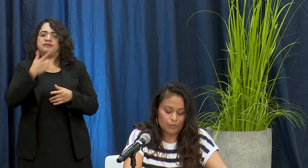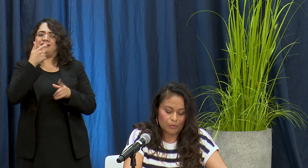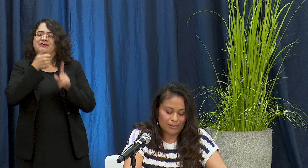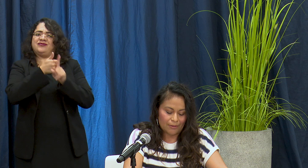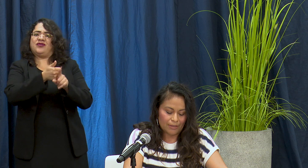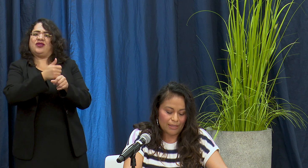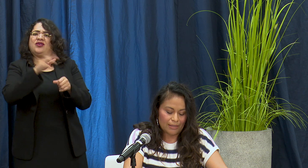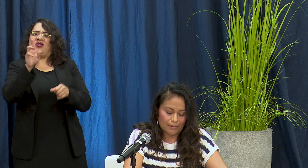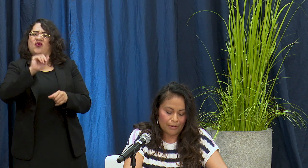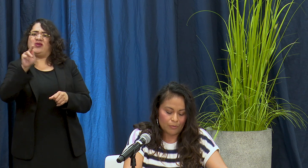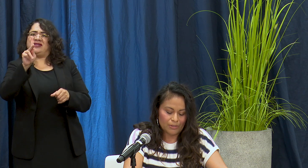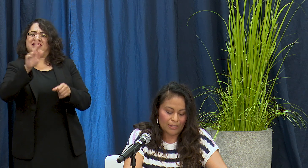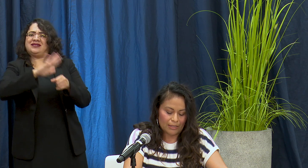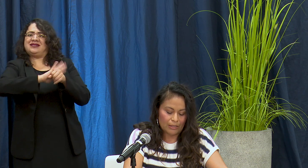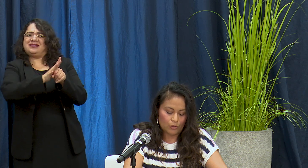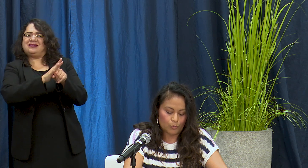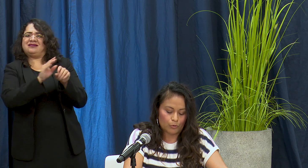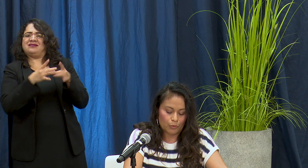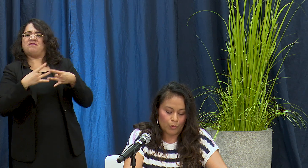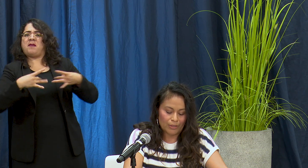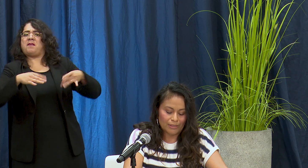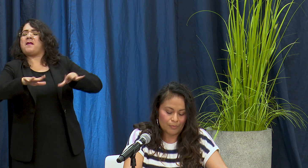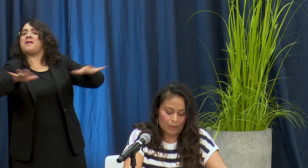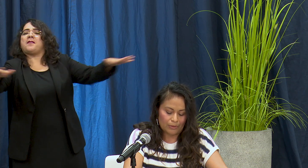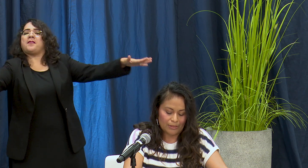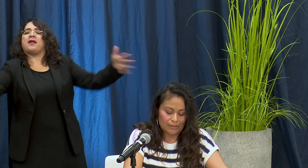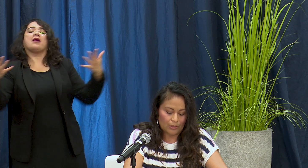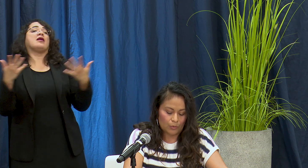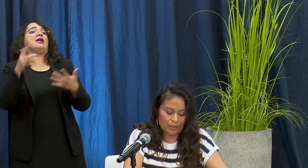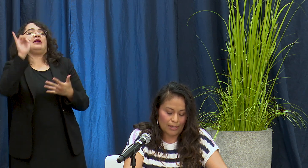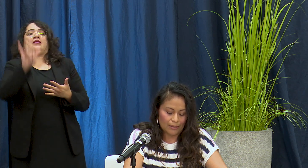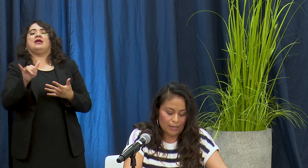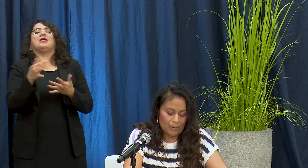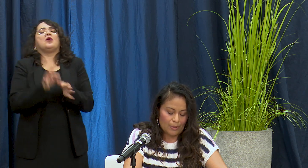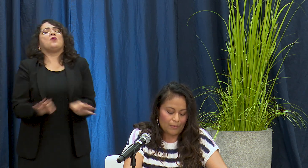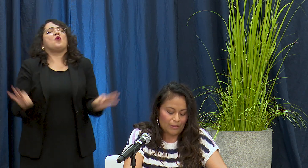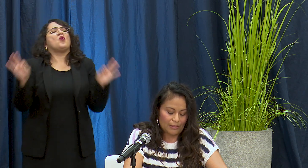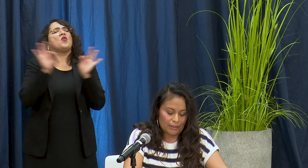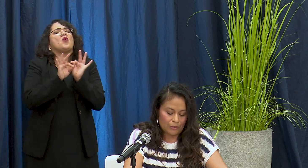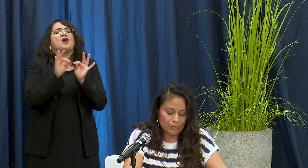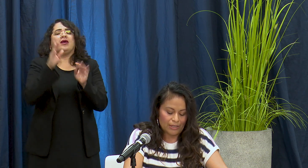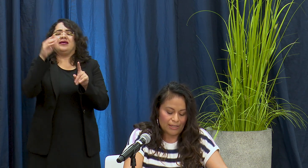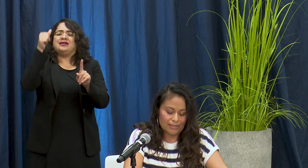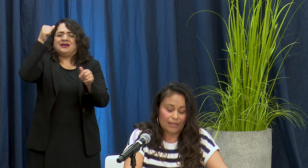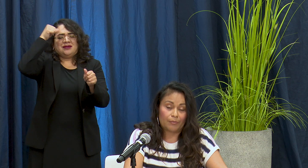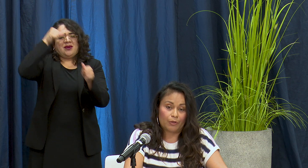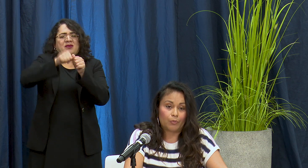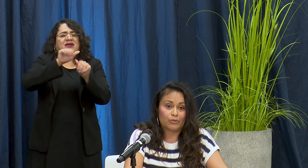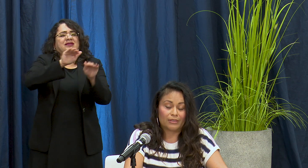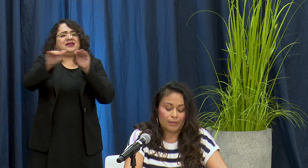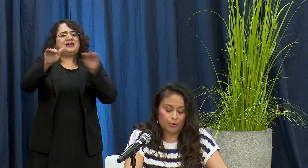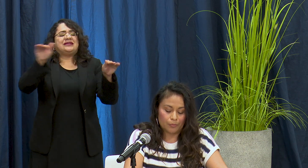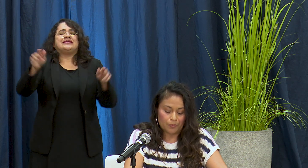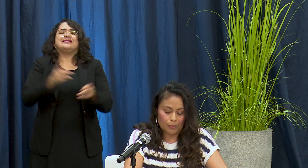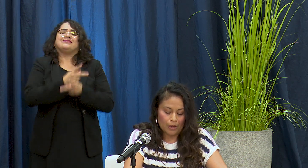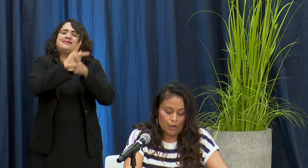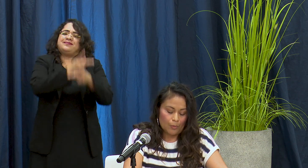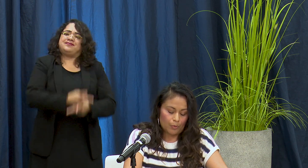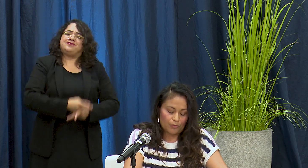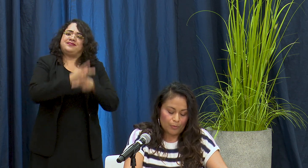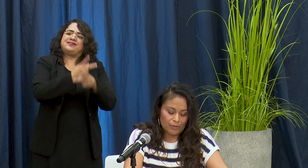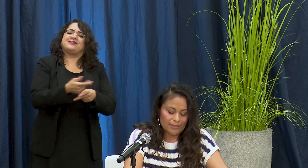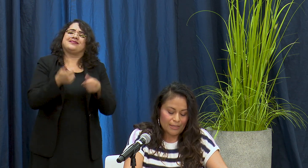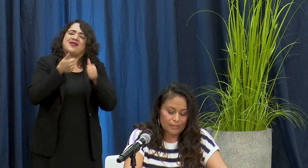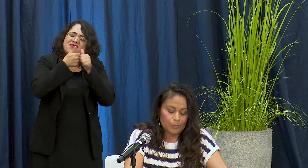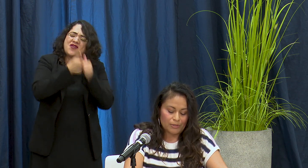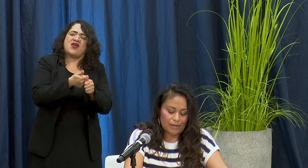sido responsable y debemos seguir los protocolos y pautas de seguridad para mantenernos en este camino positivo.